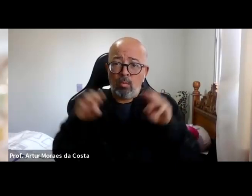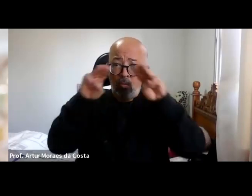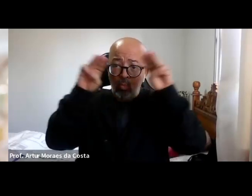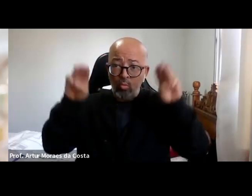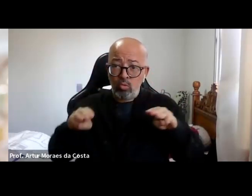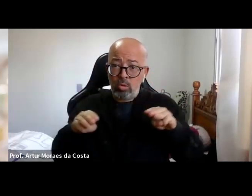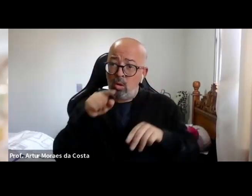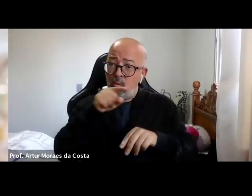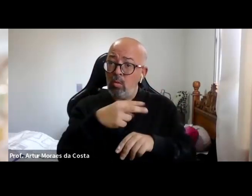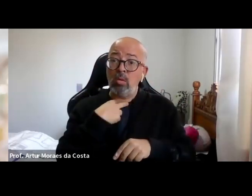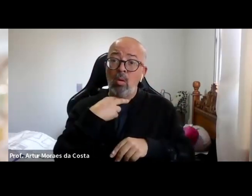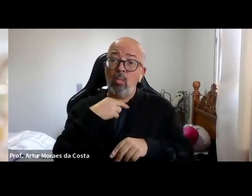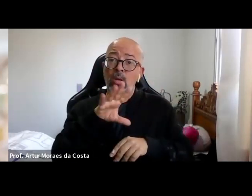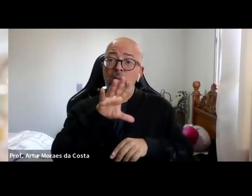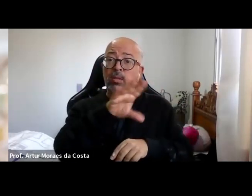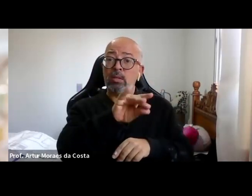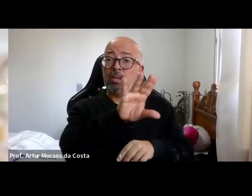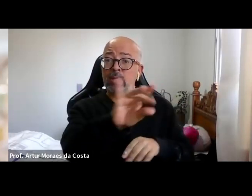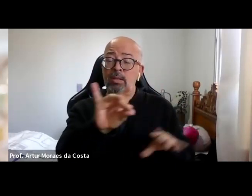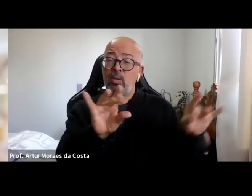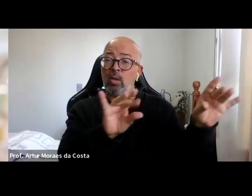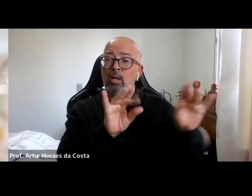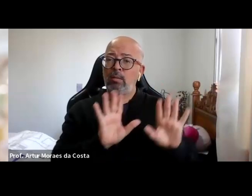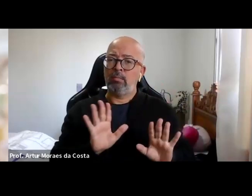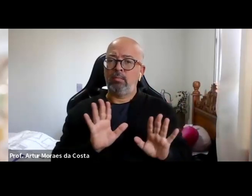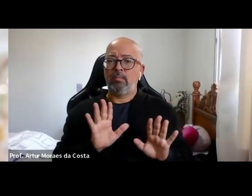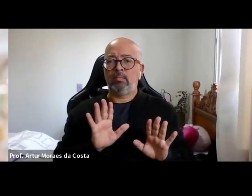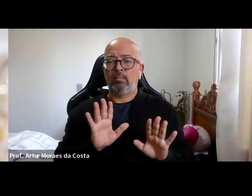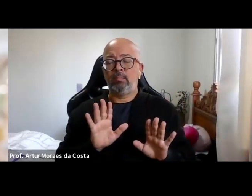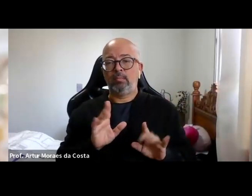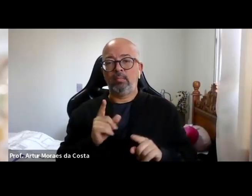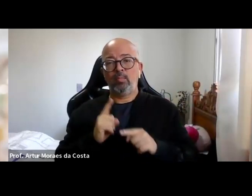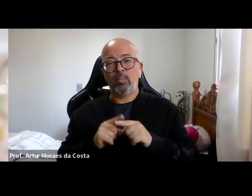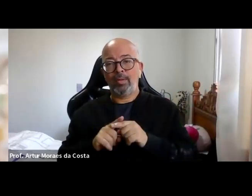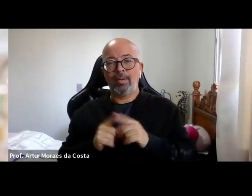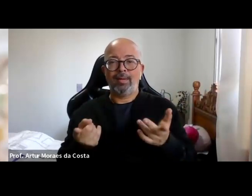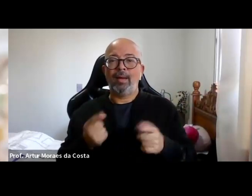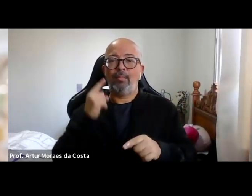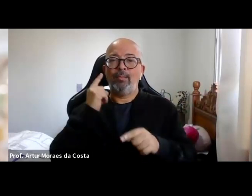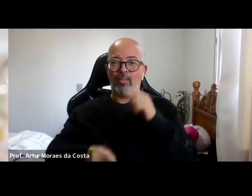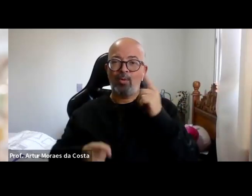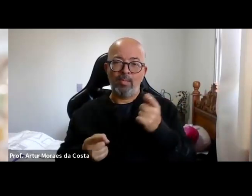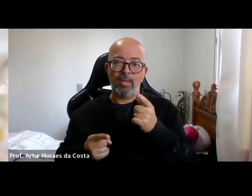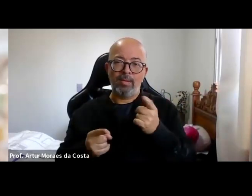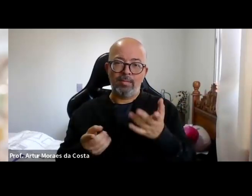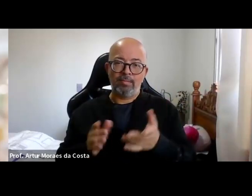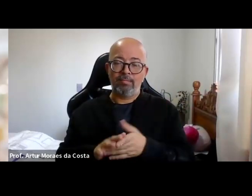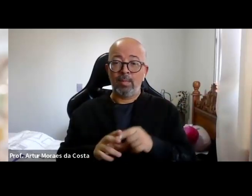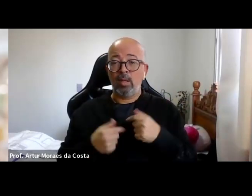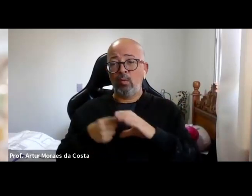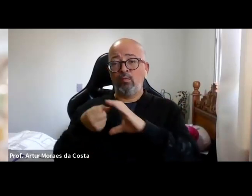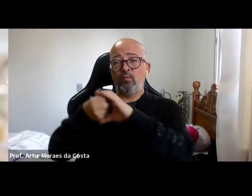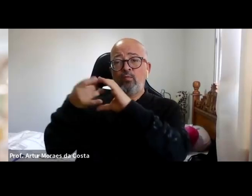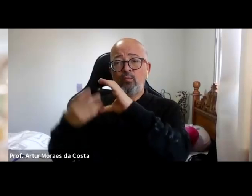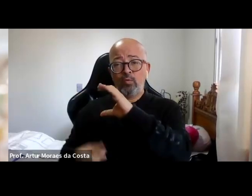réplicas pero no todos lo tienen sí eh eh en un